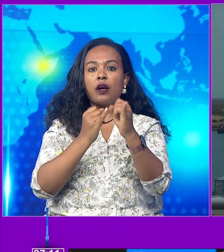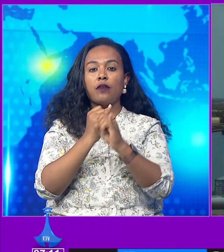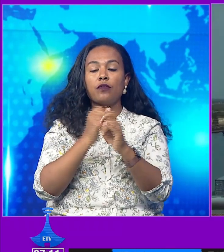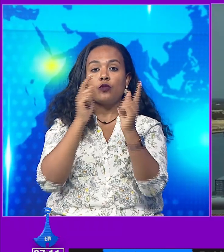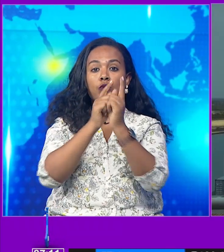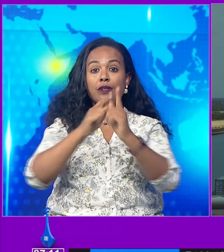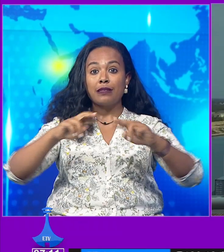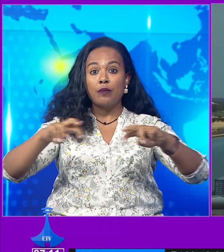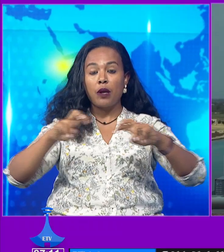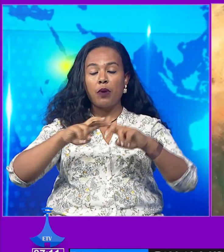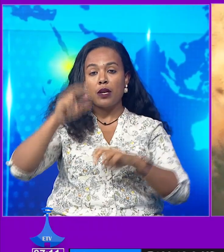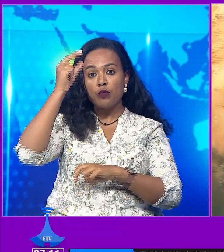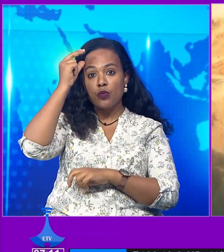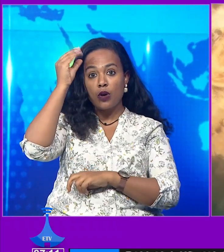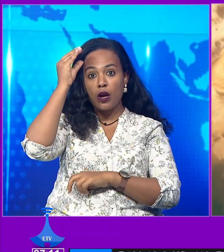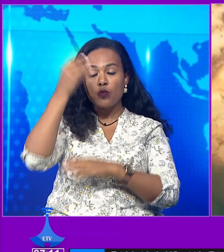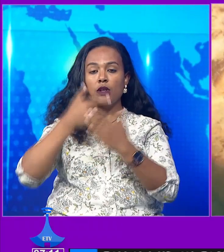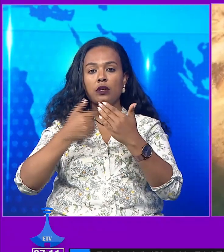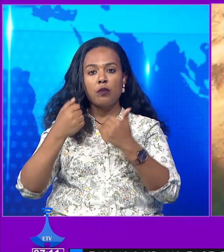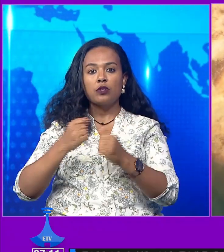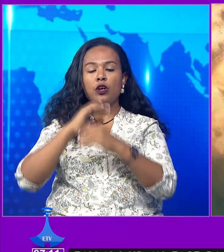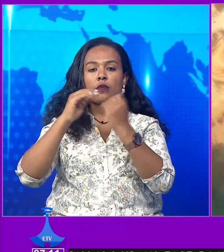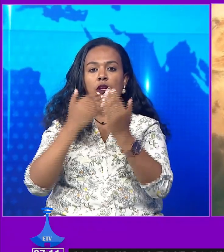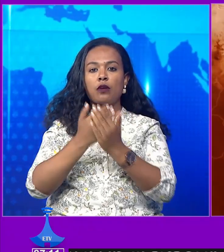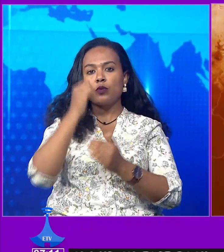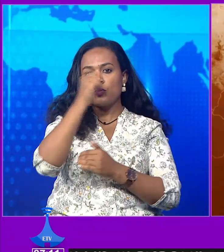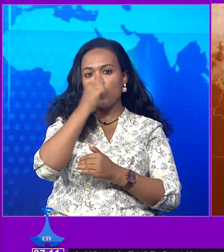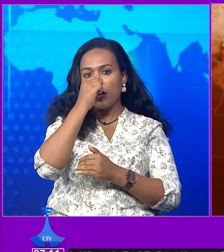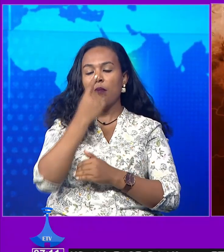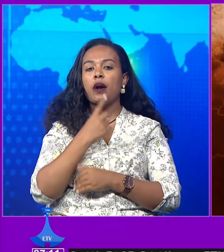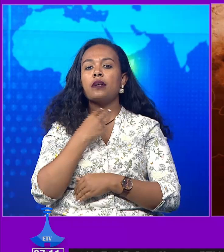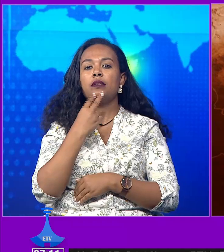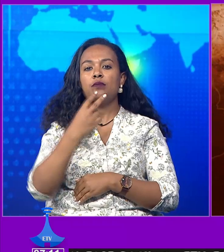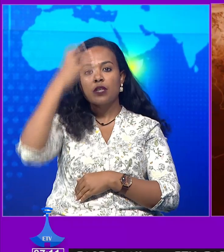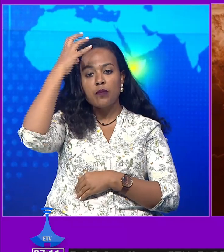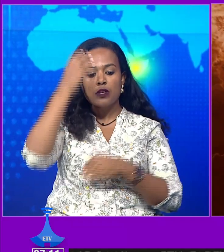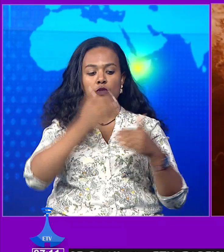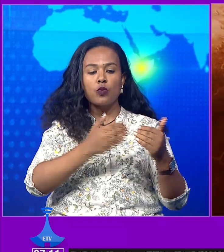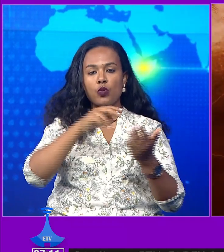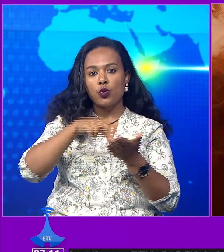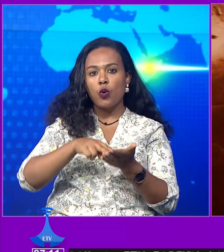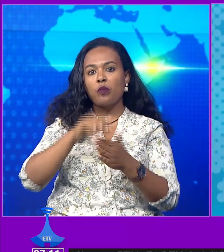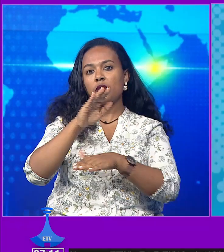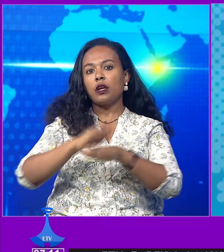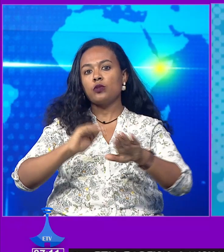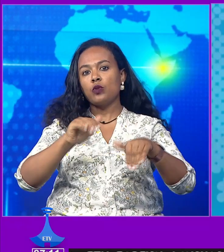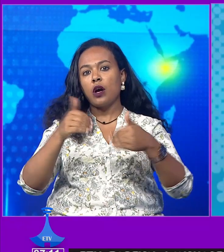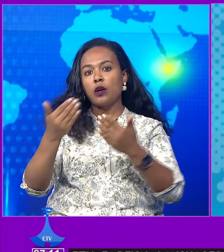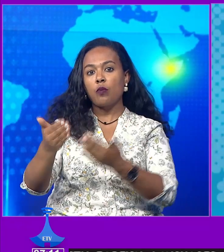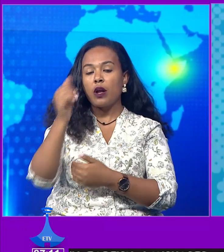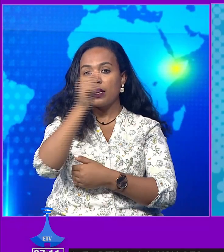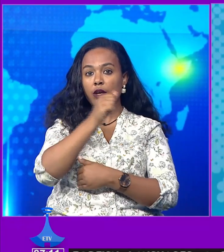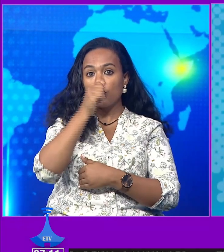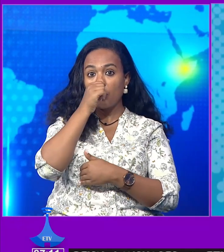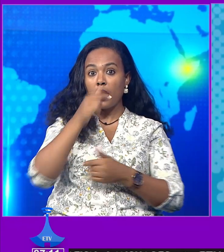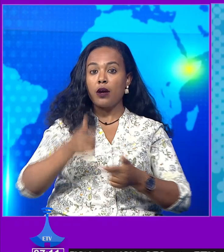ተመራማሪው ፕሮፌሰር ብሩክ ኃይሉ ይህንን ለማስቻልም መላው ኢትዮጵያዊ በአንድ ድምፅ ከመንግስት ጎን እንዲቆም ጥሪያቸውን አቅርበዋል። ከኢትዮጵያ ህልውና